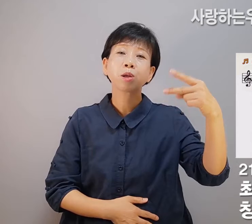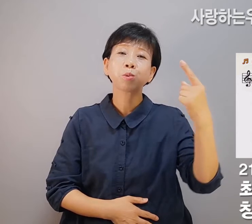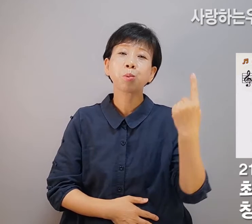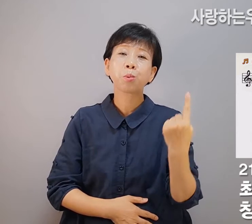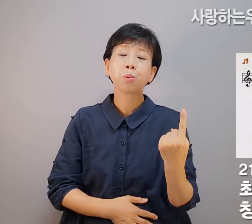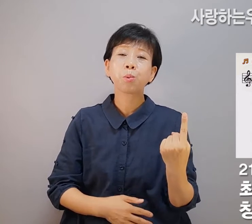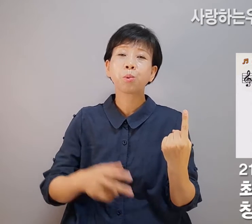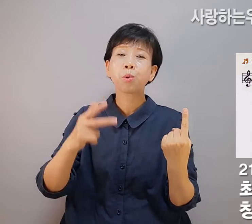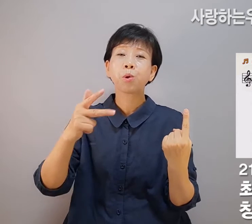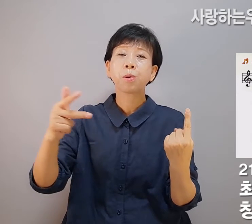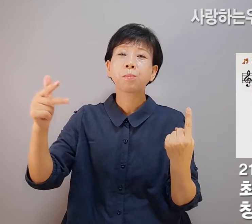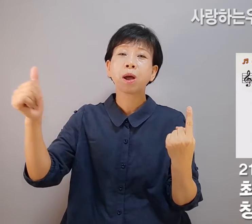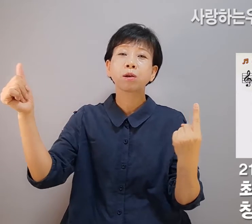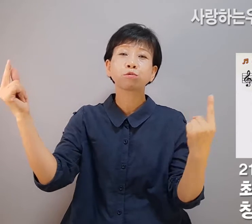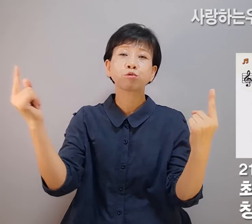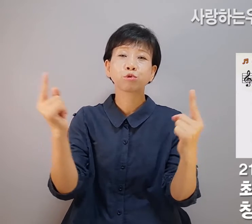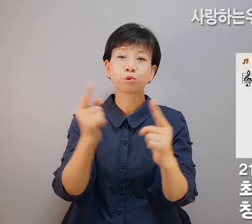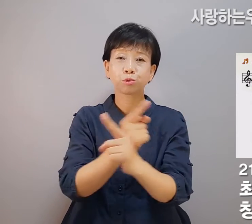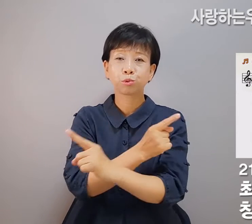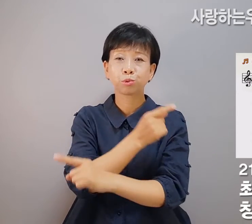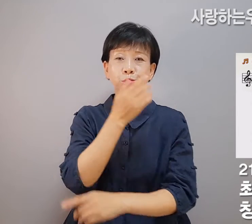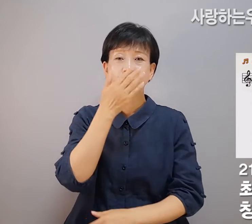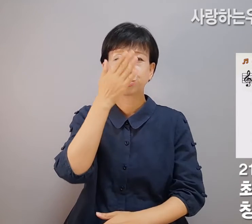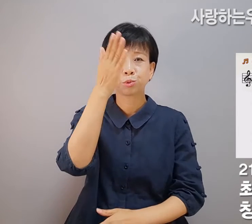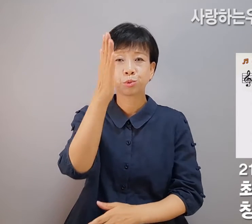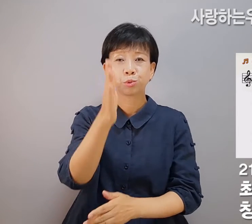누구와도 바꿀 수